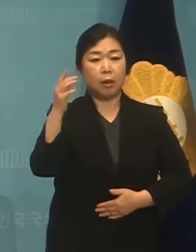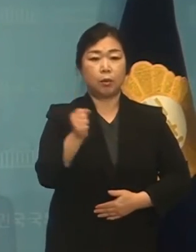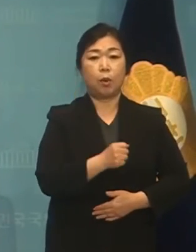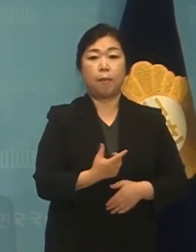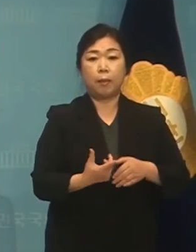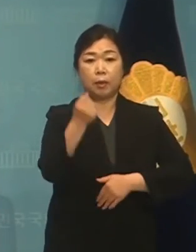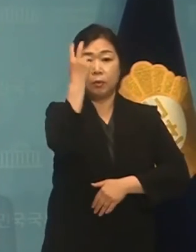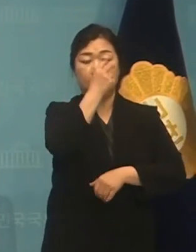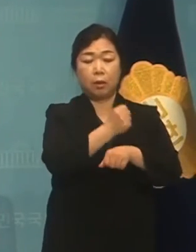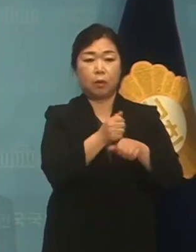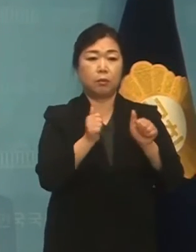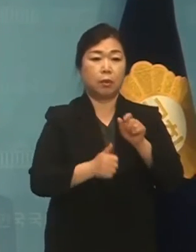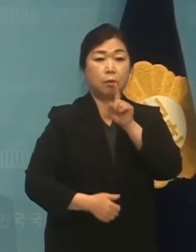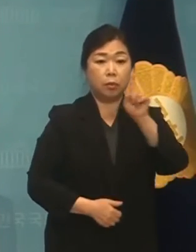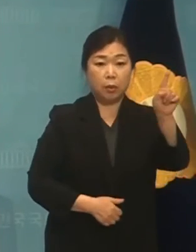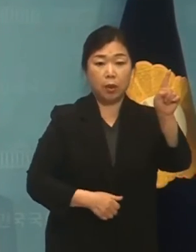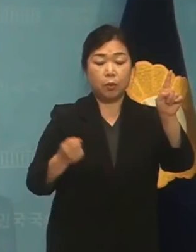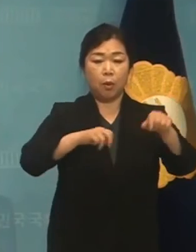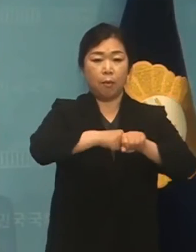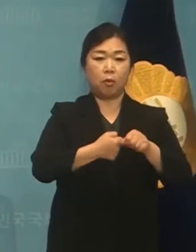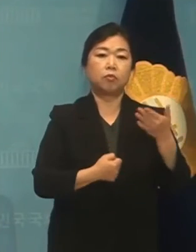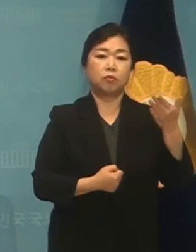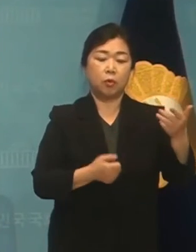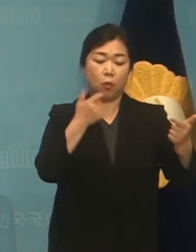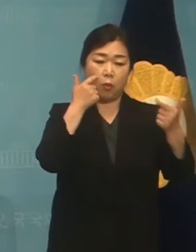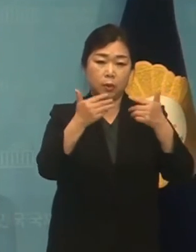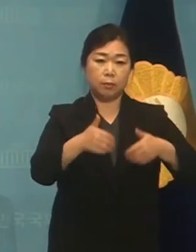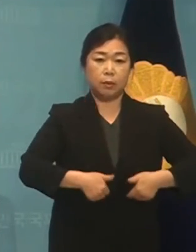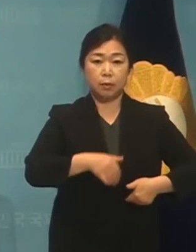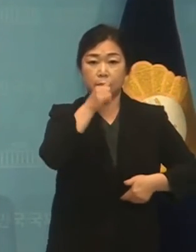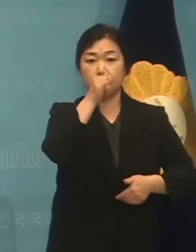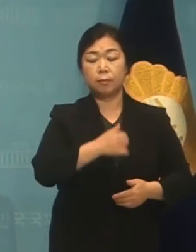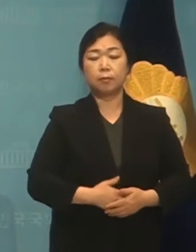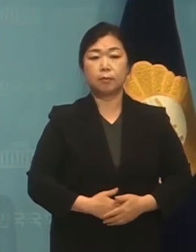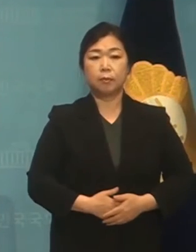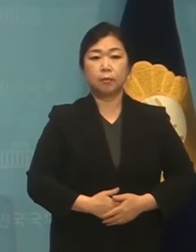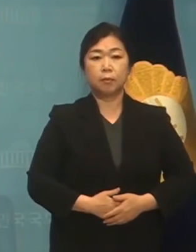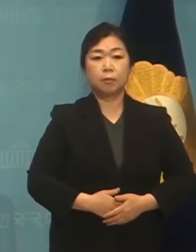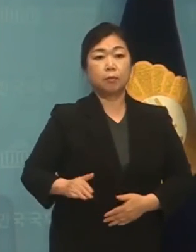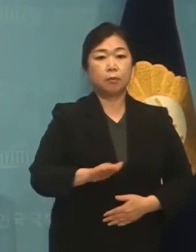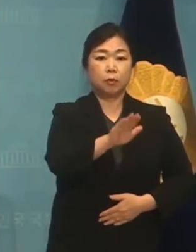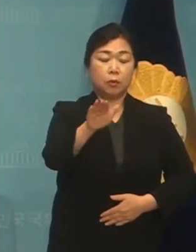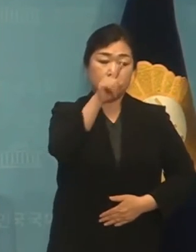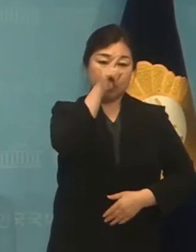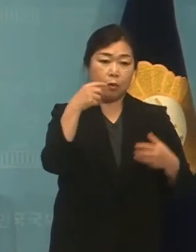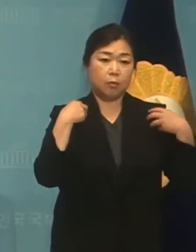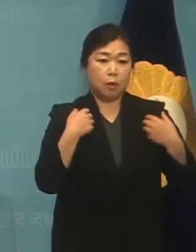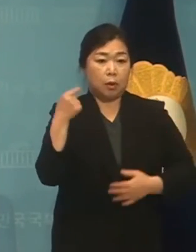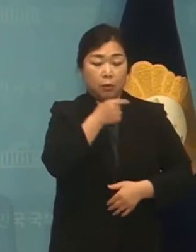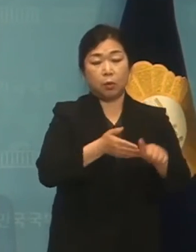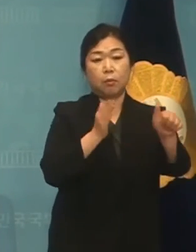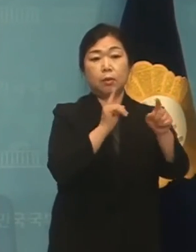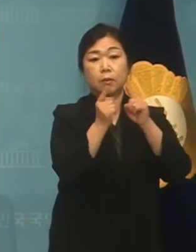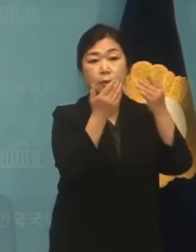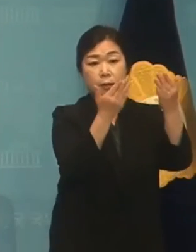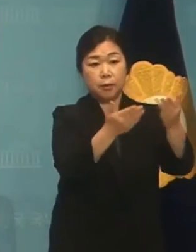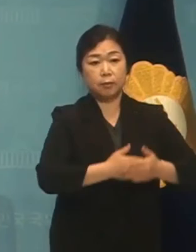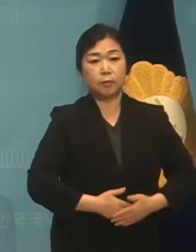빠른 수사와 기소 그리고 처벌이 이루어져야 합니다. 우리는 정부에 강력히